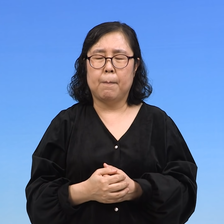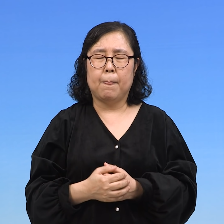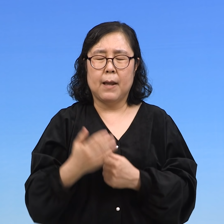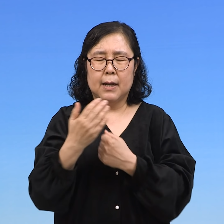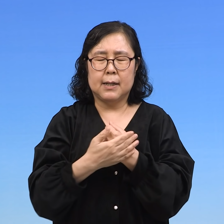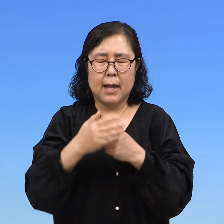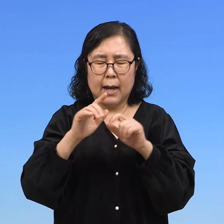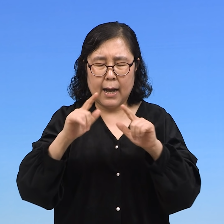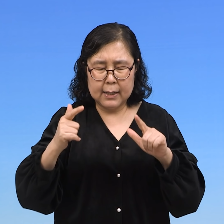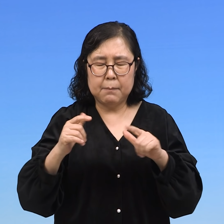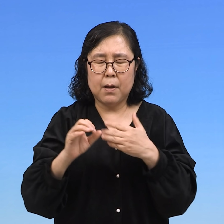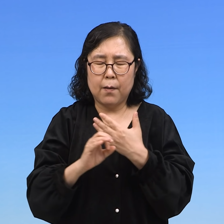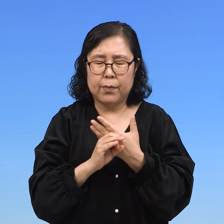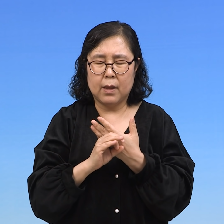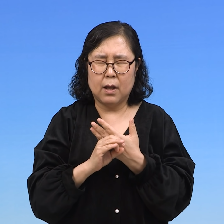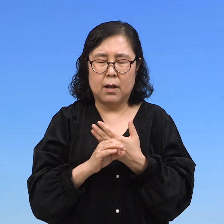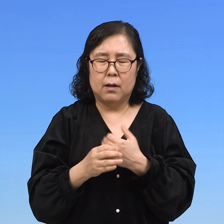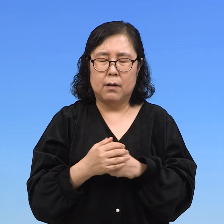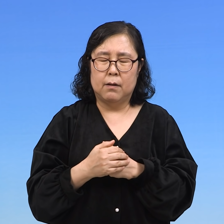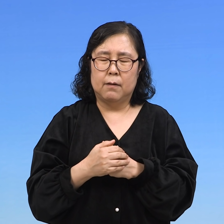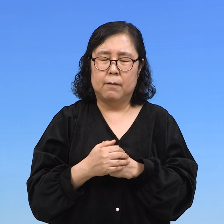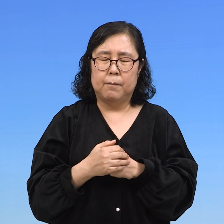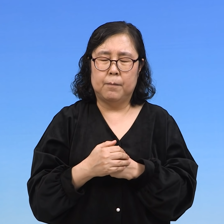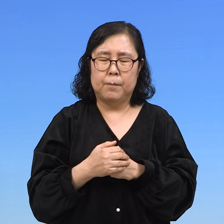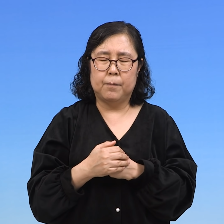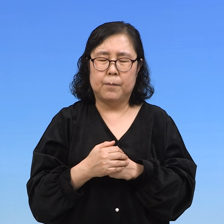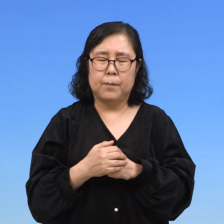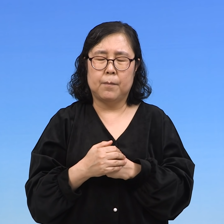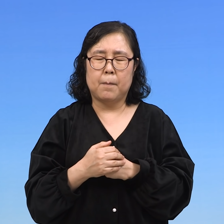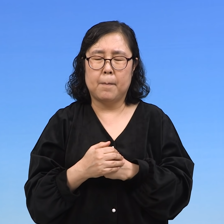이 은혜 아니면 은혜 아니면 은혜